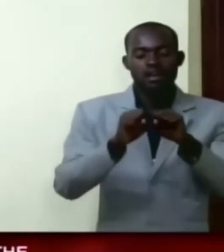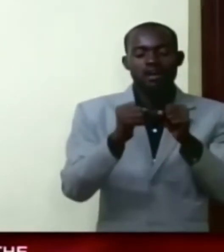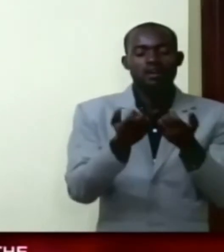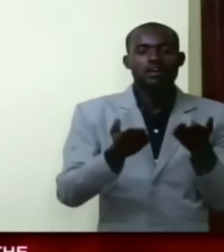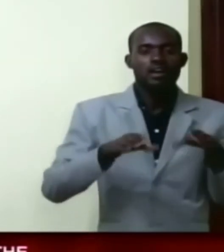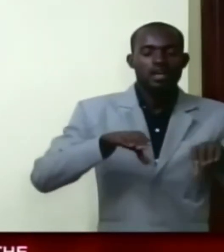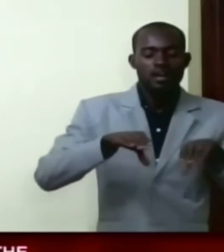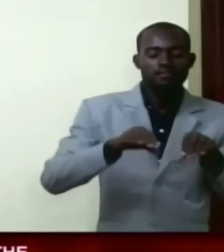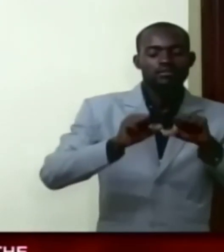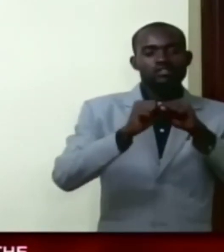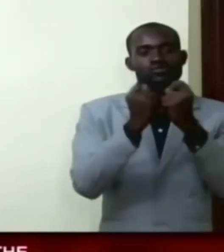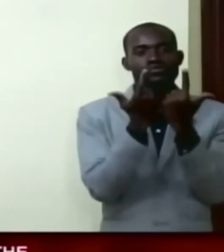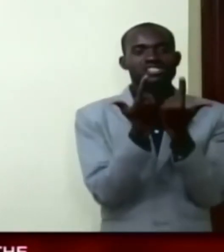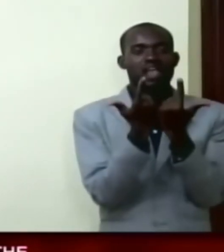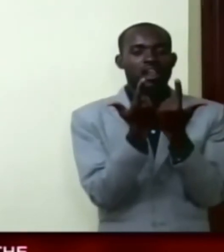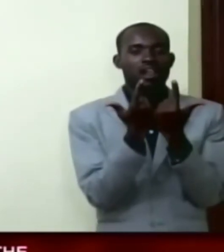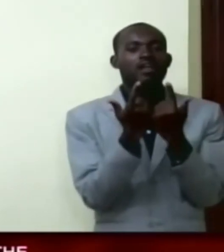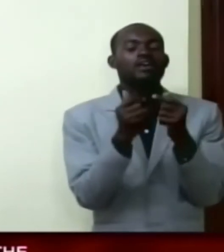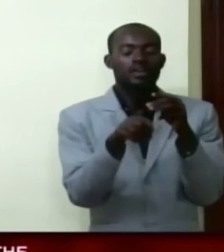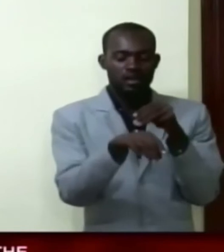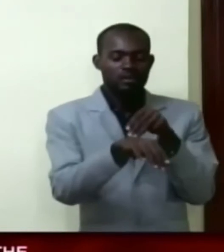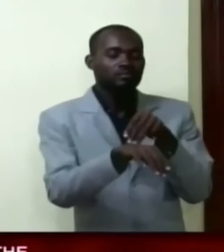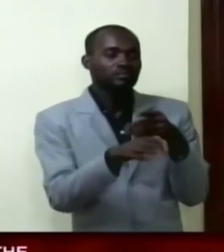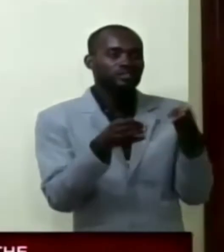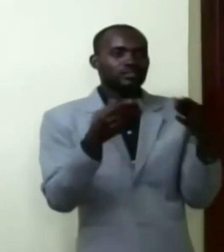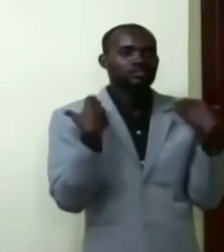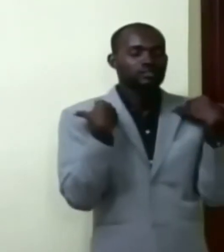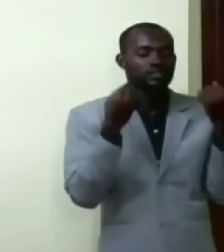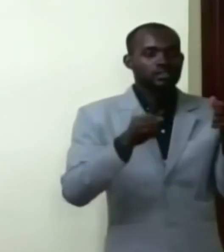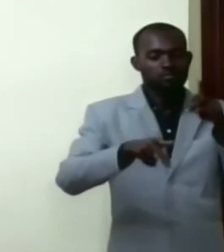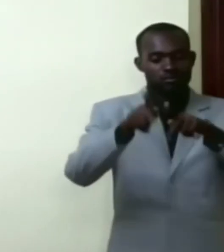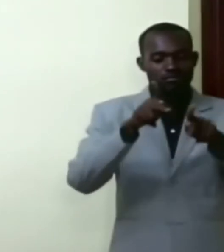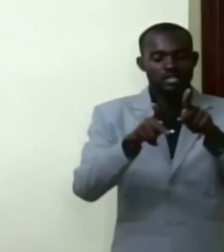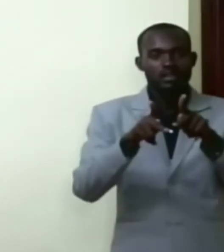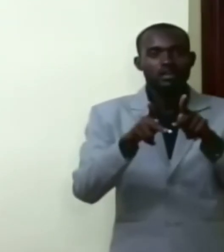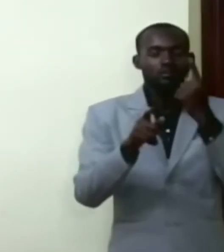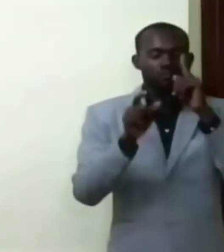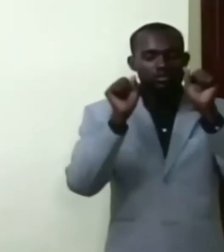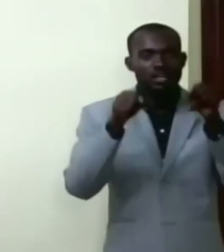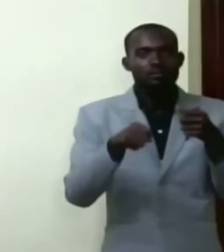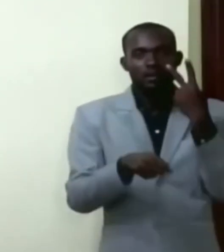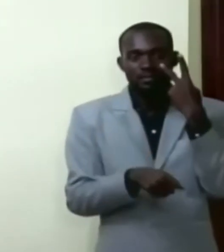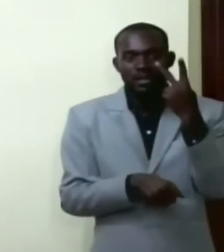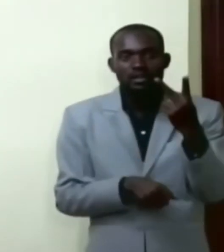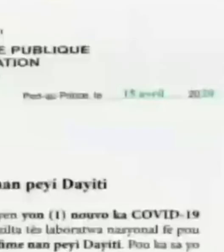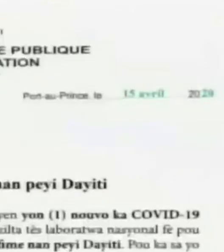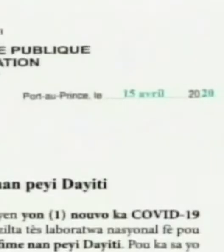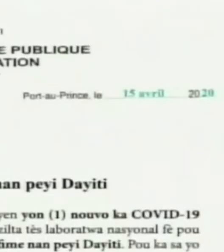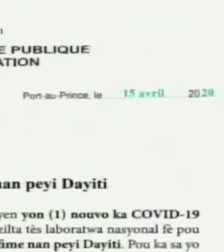et puis le ministère de la Santé publique pour nous garder est-ce que tout le monde est